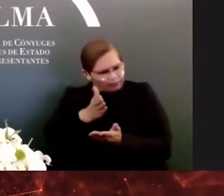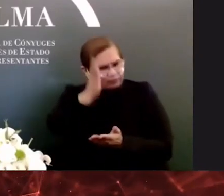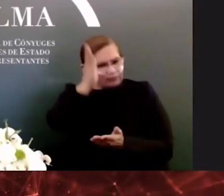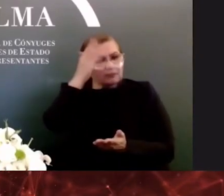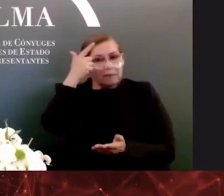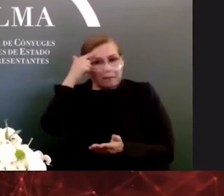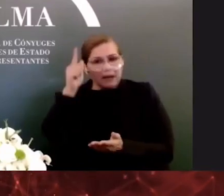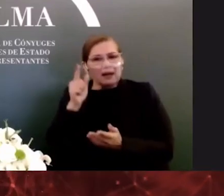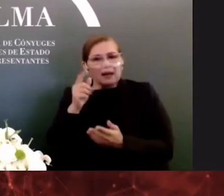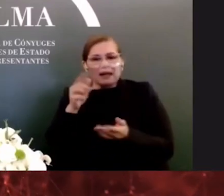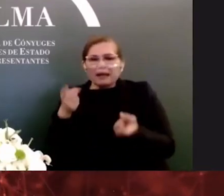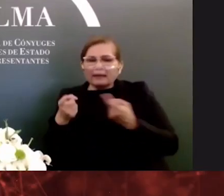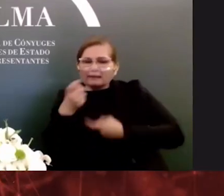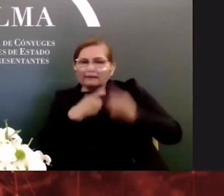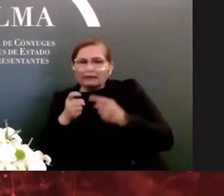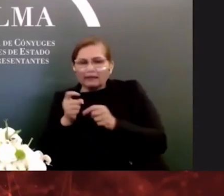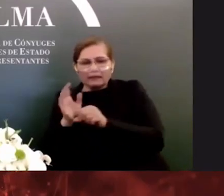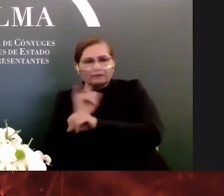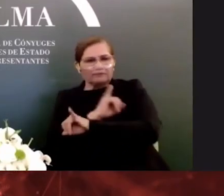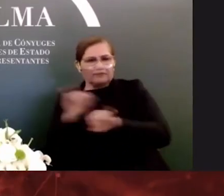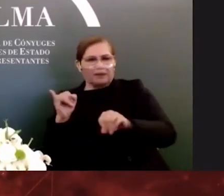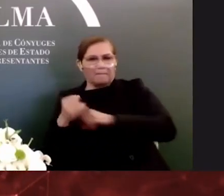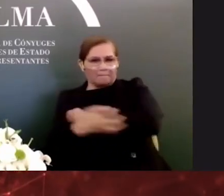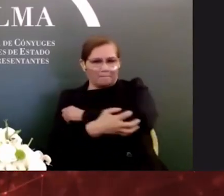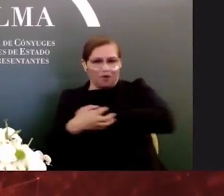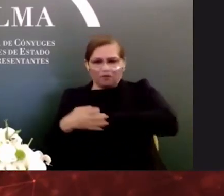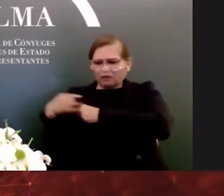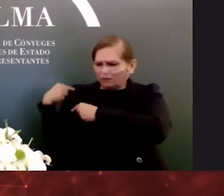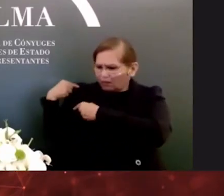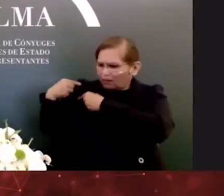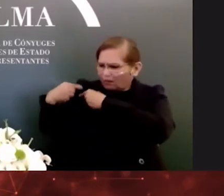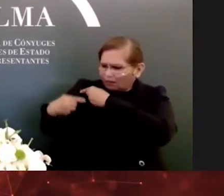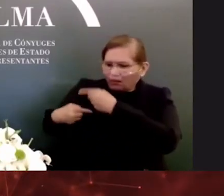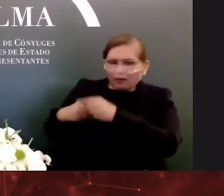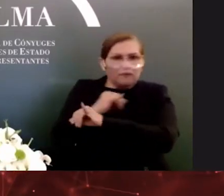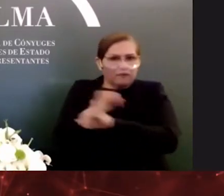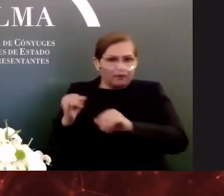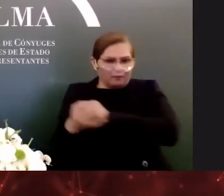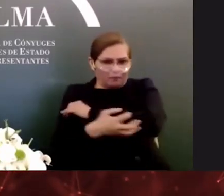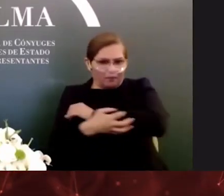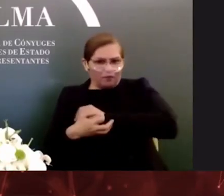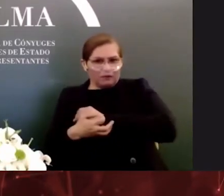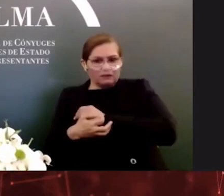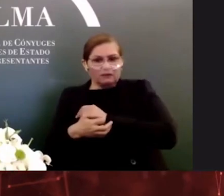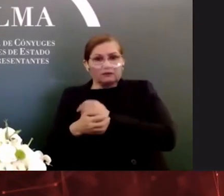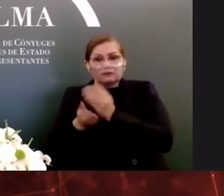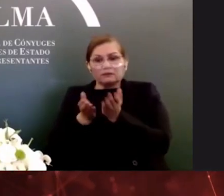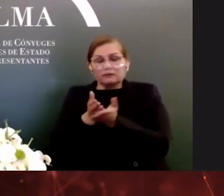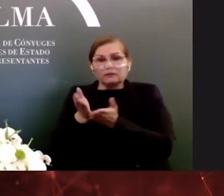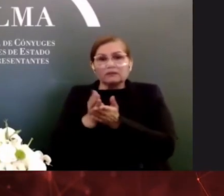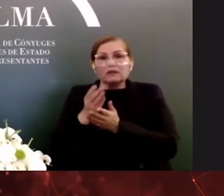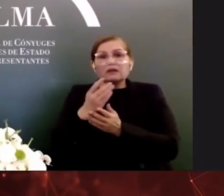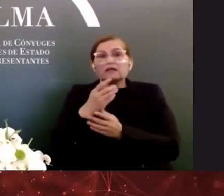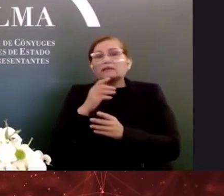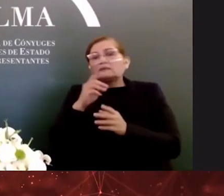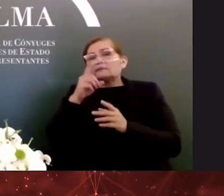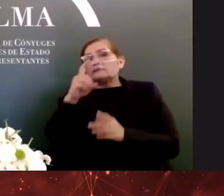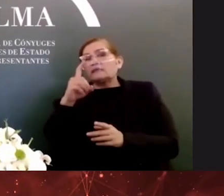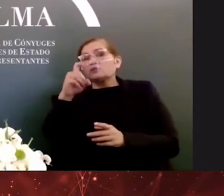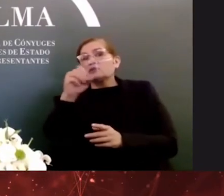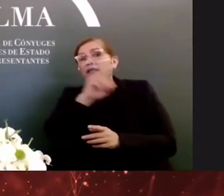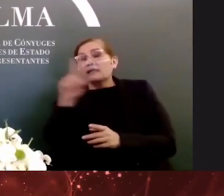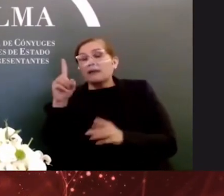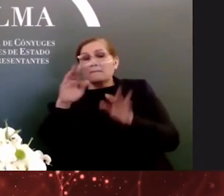pobreza intergeneracional, beneficiando a más de 170.000 familias, de las cuales